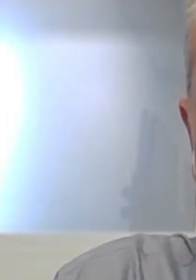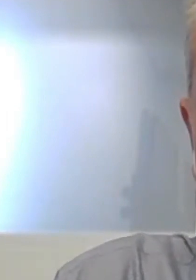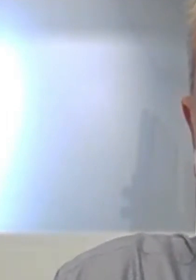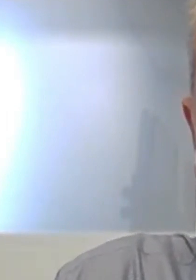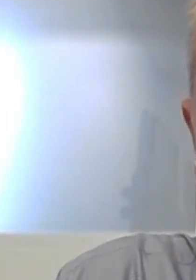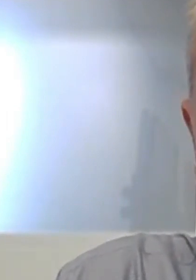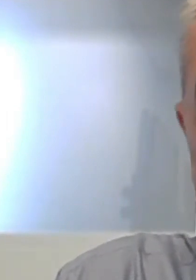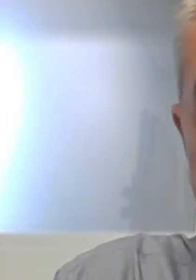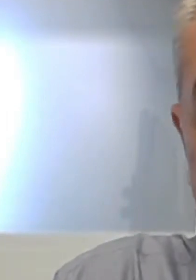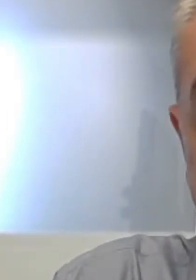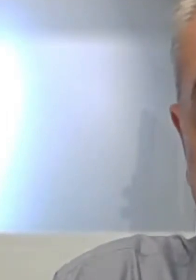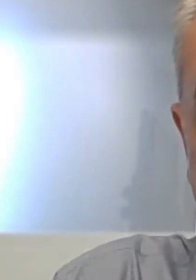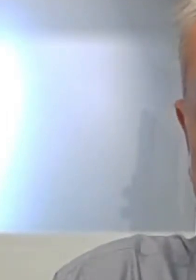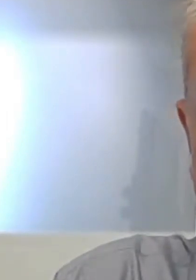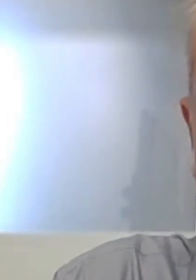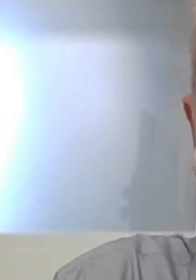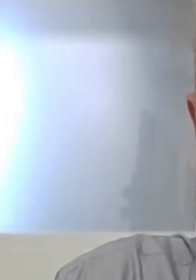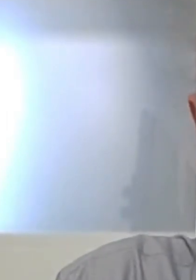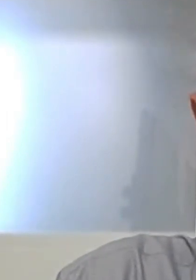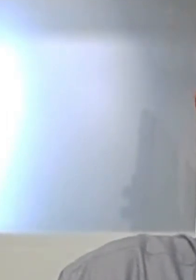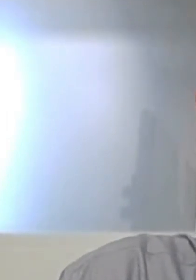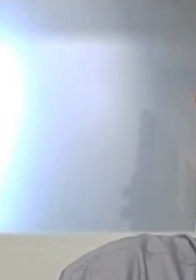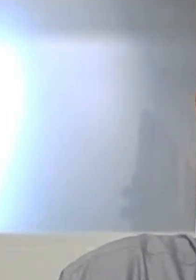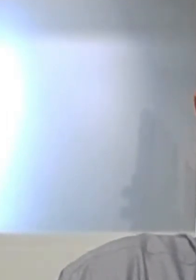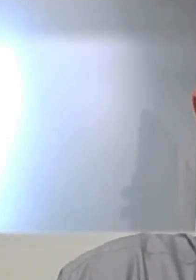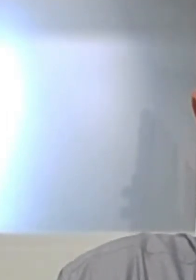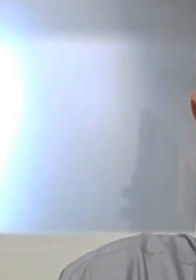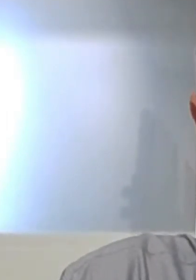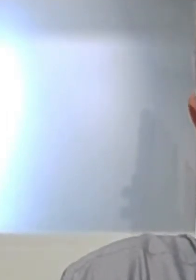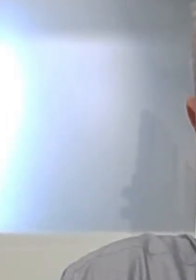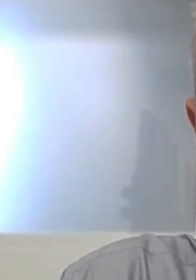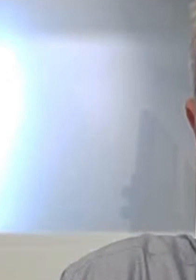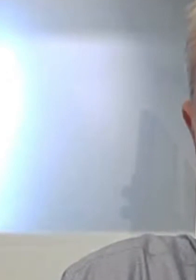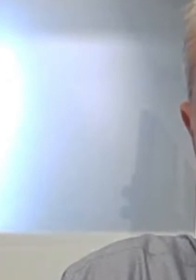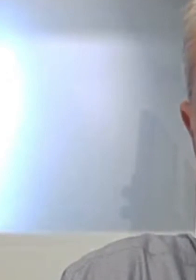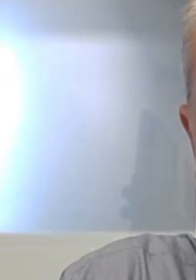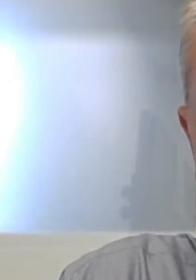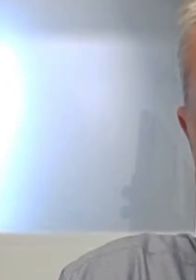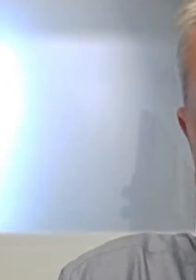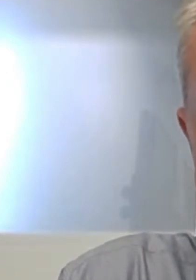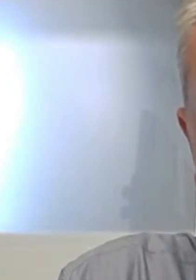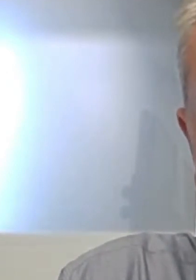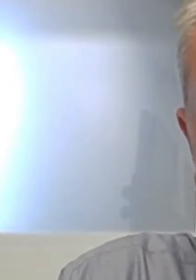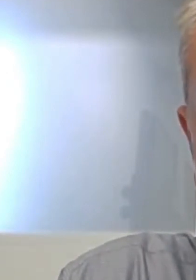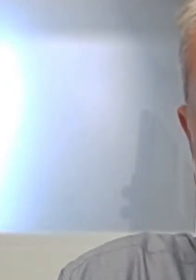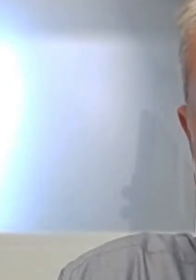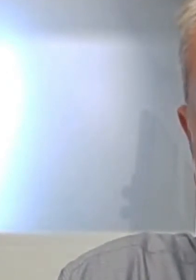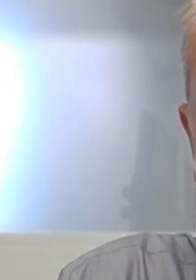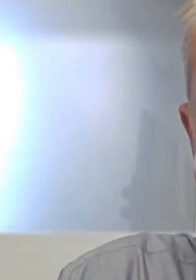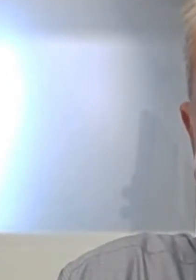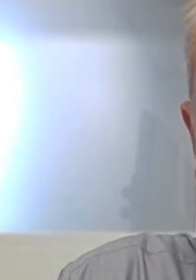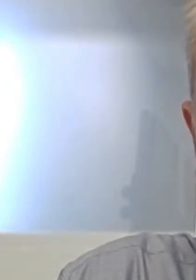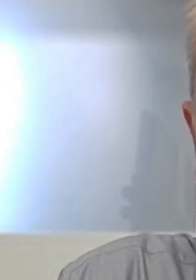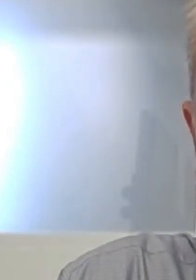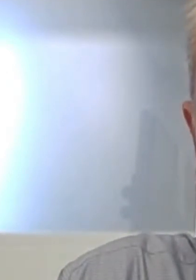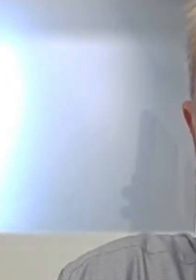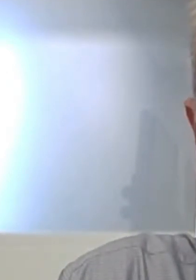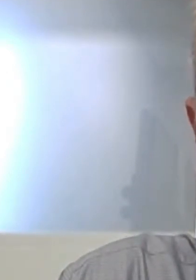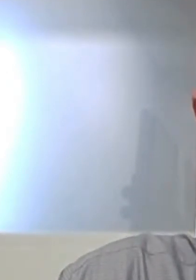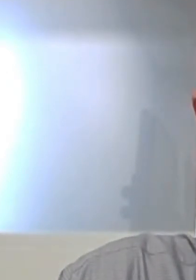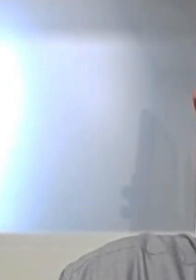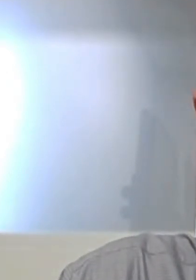tem contato com as pessoas mesmo, dentro das casas e dos imóveis. Também é